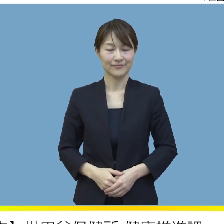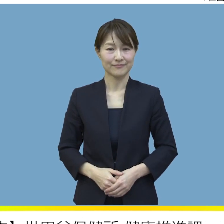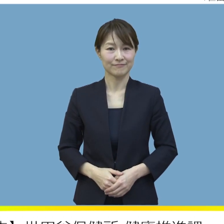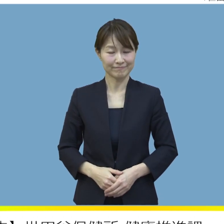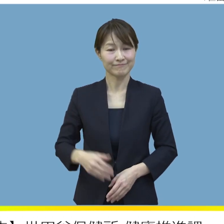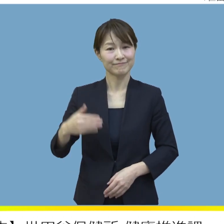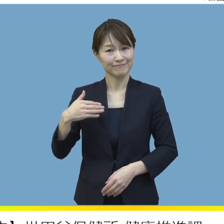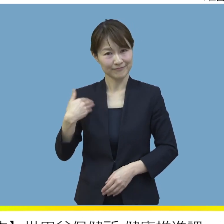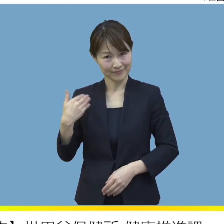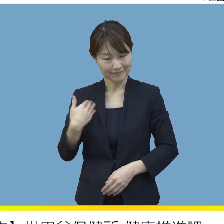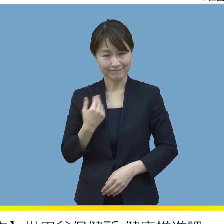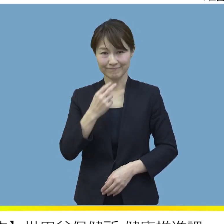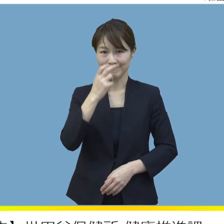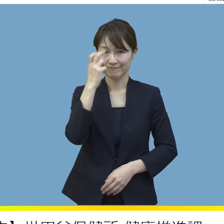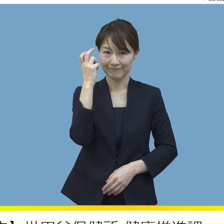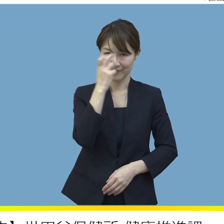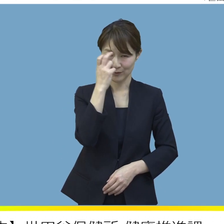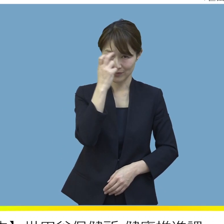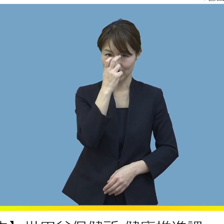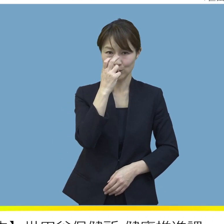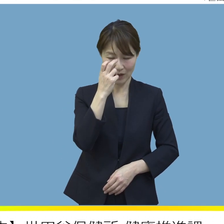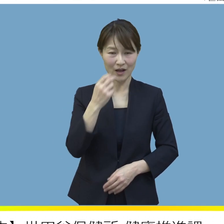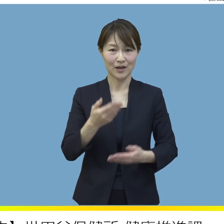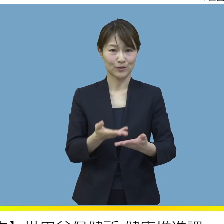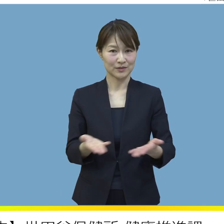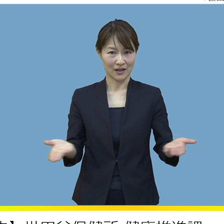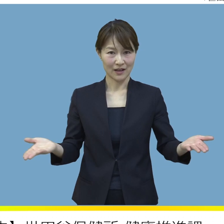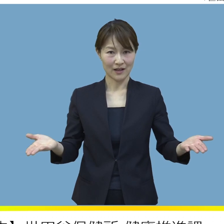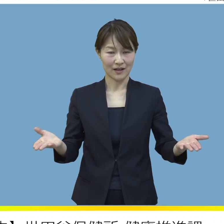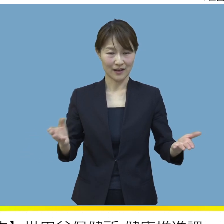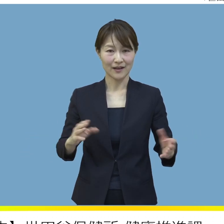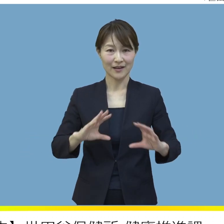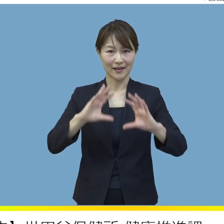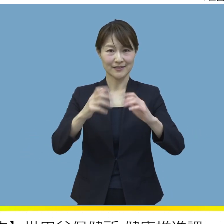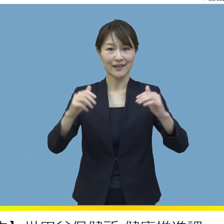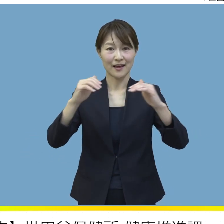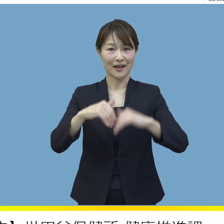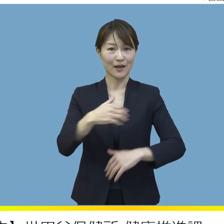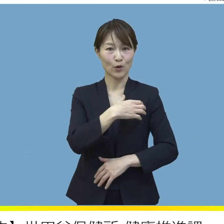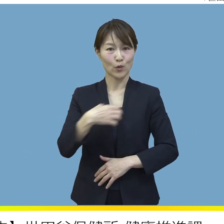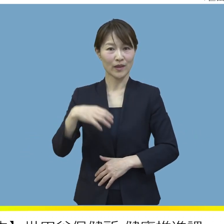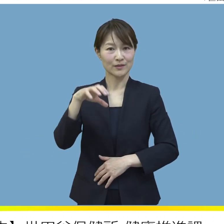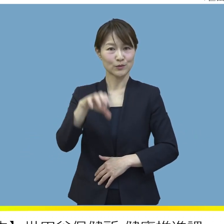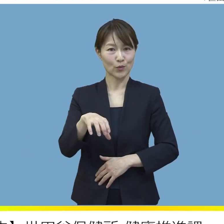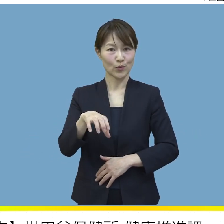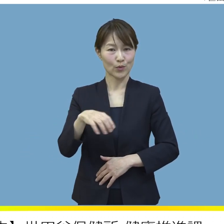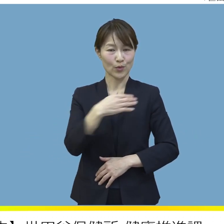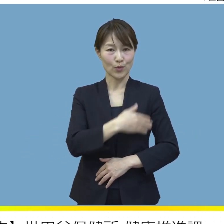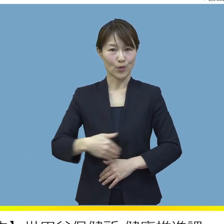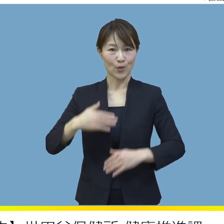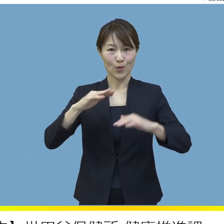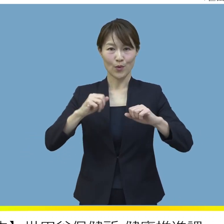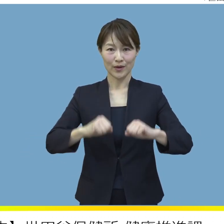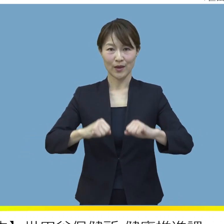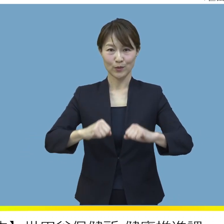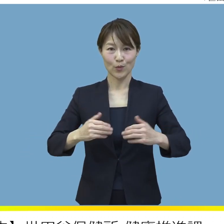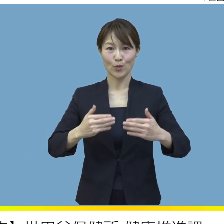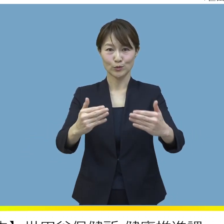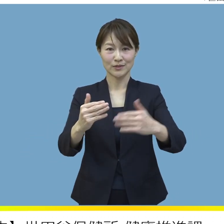お問い合わせは世田谷保健所健康推進課